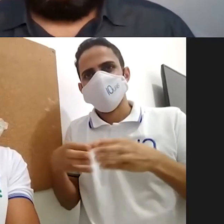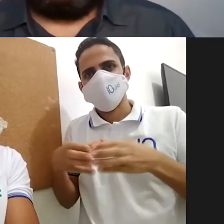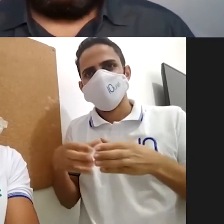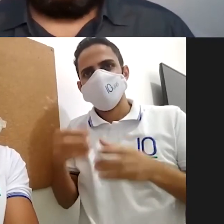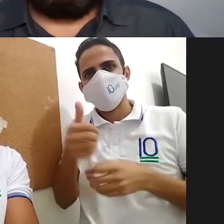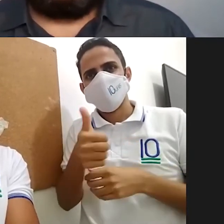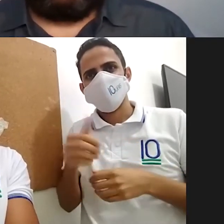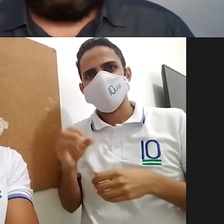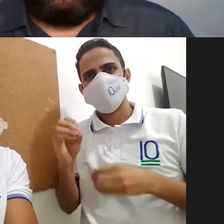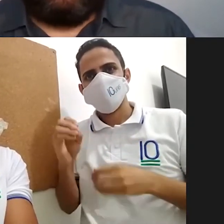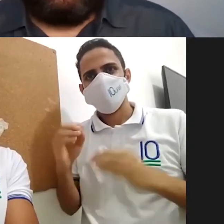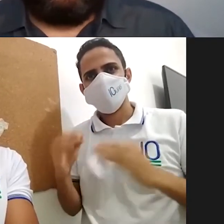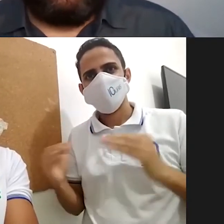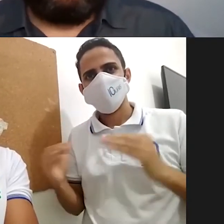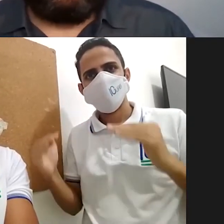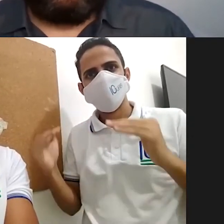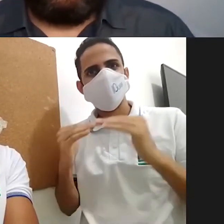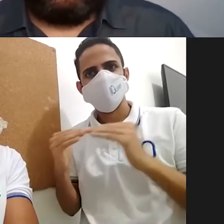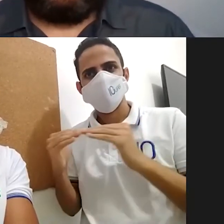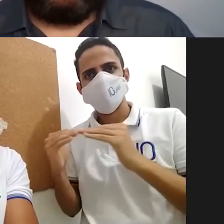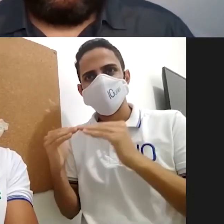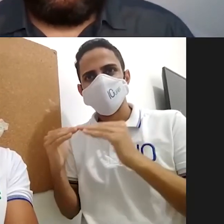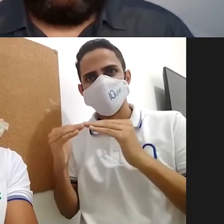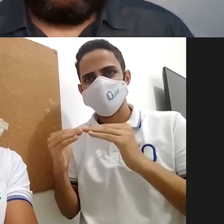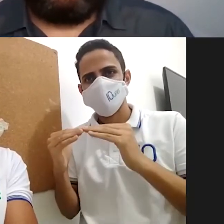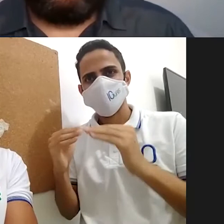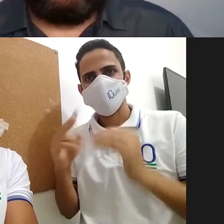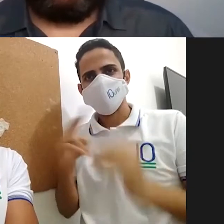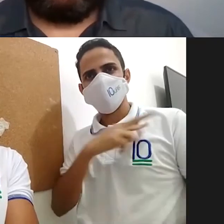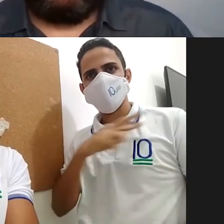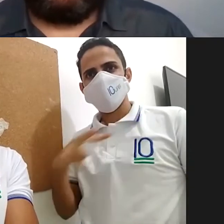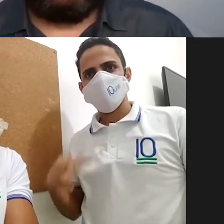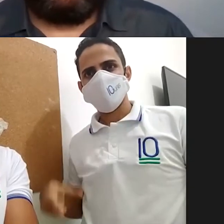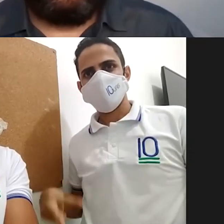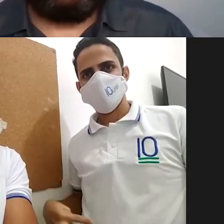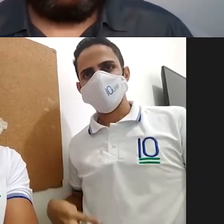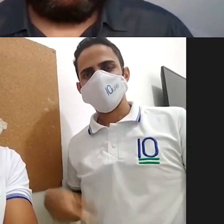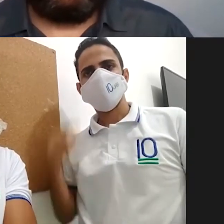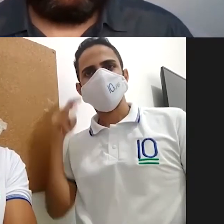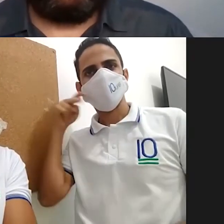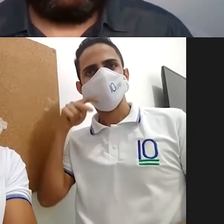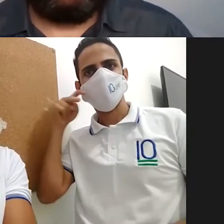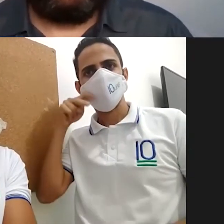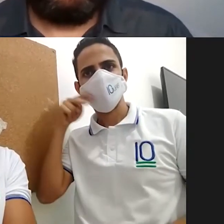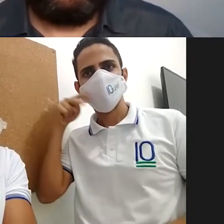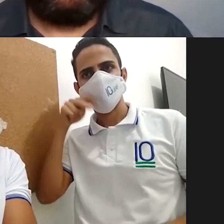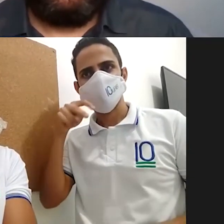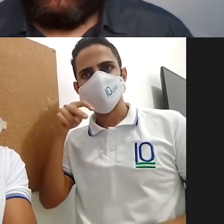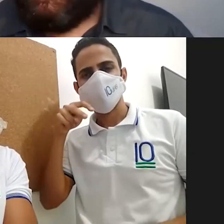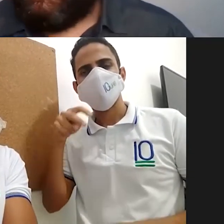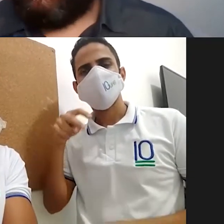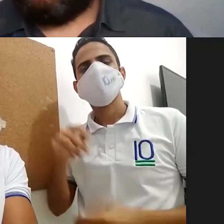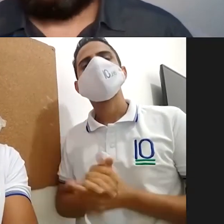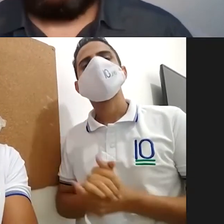para vereador de Natal através do Solidariedade. Quem é que pode me responder essa pergunta? Eu, Luciana Sá.